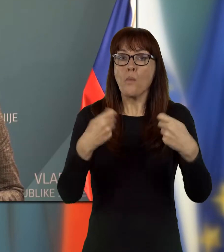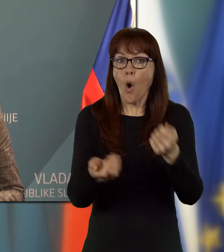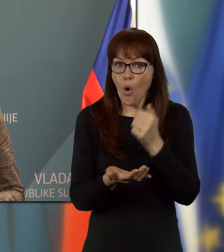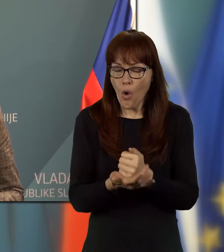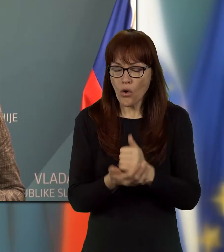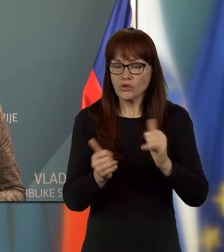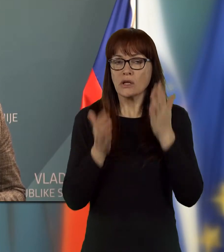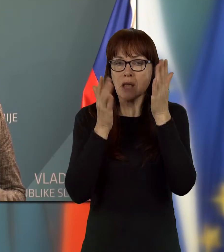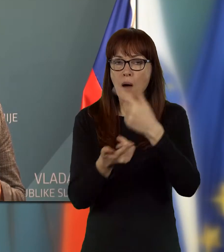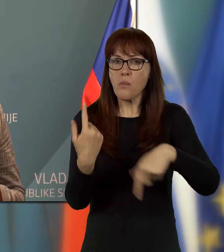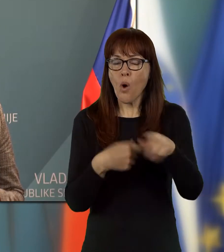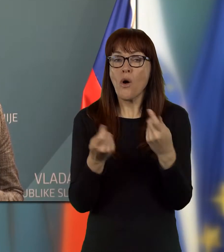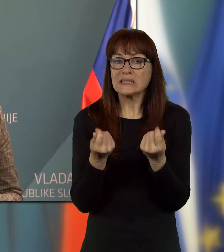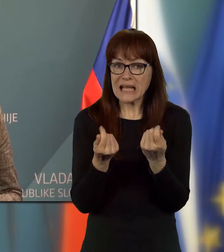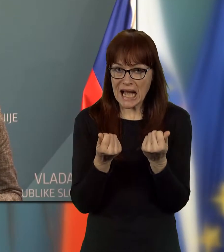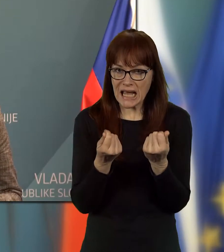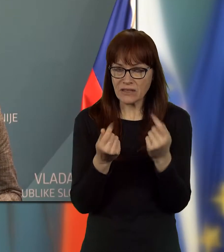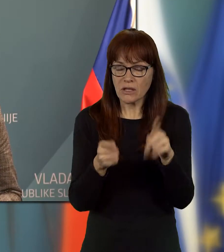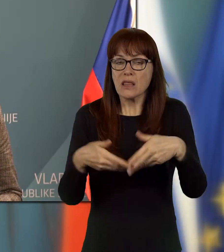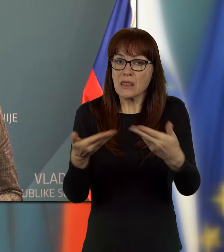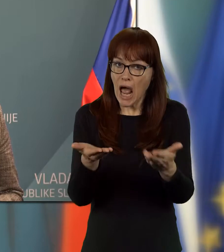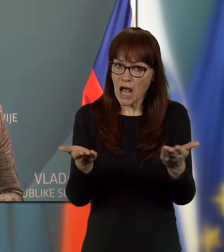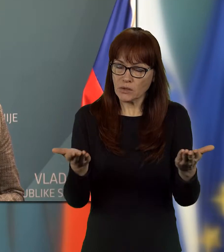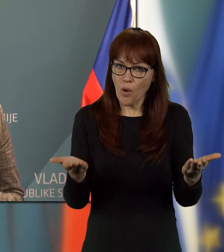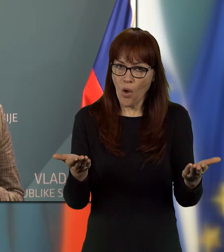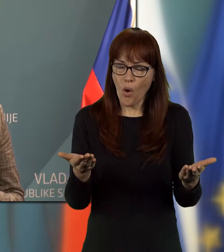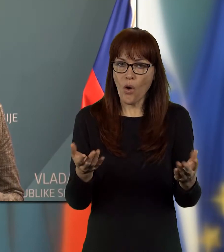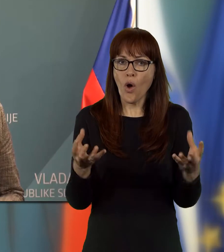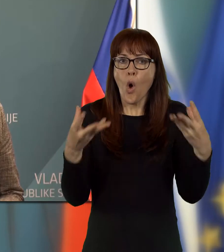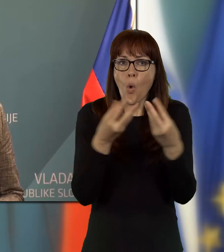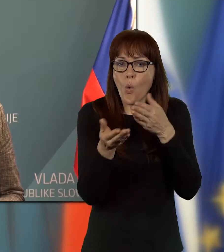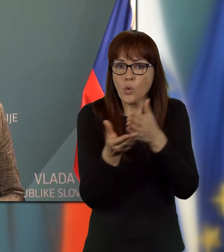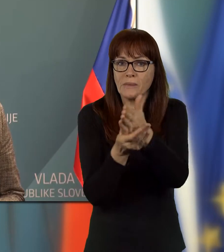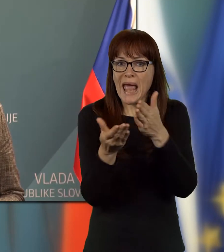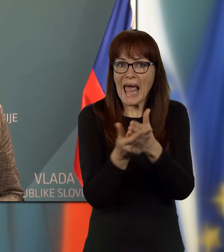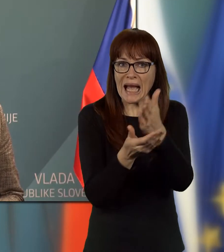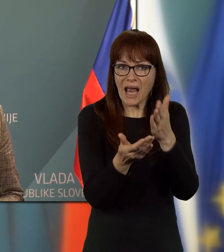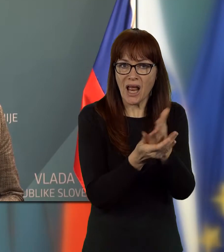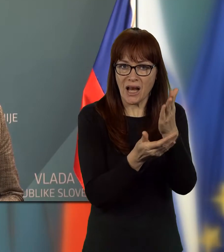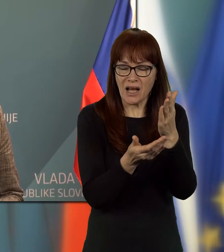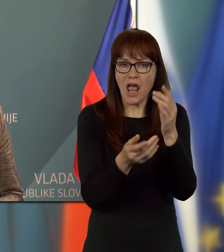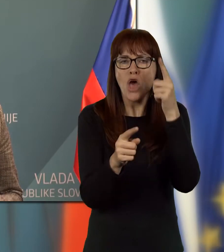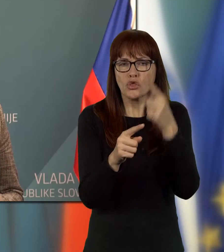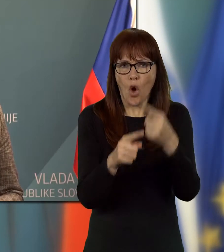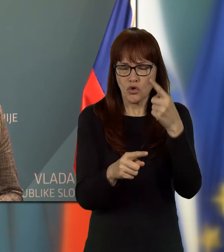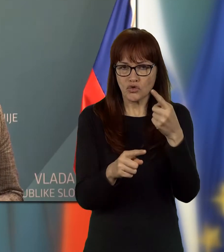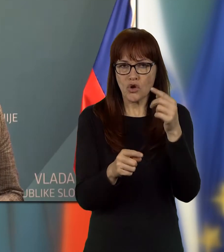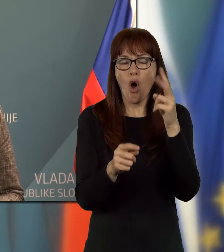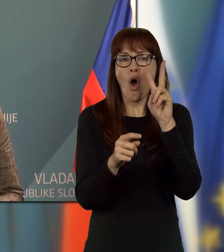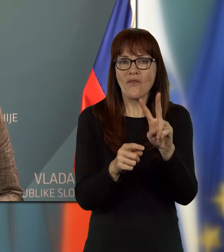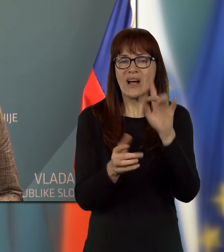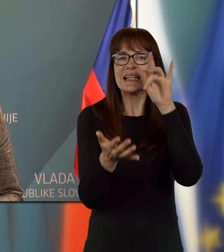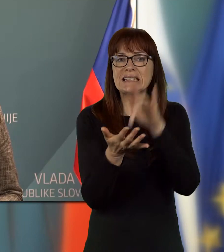omogoča, da bomo sredstva, ki so na razpolago, osredotočali oziroma usmerjali